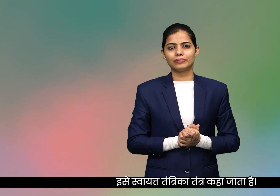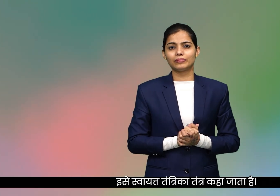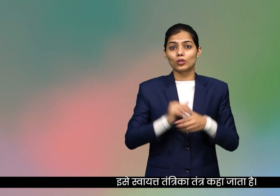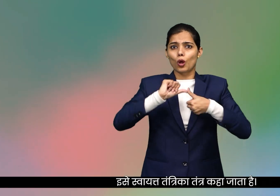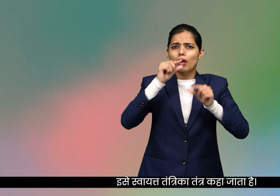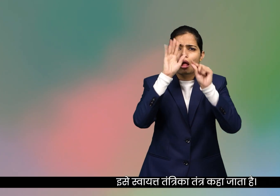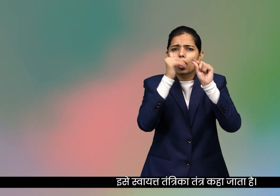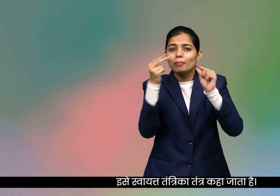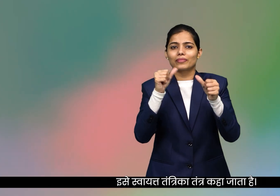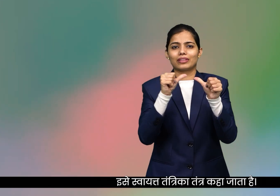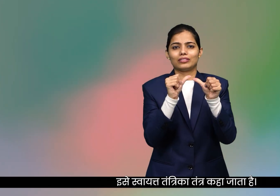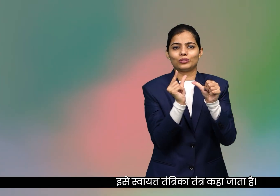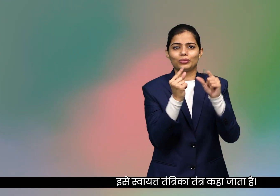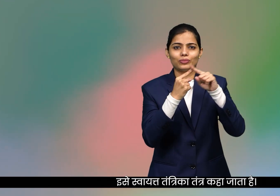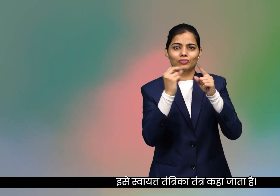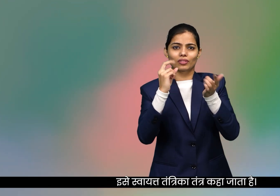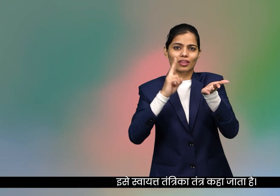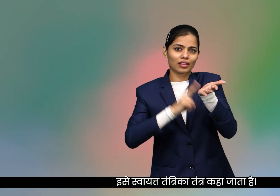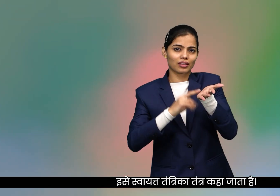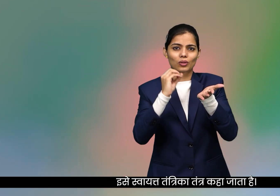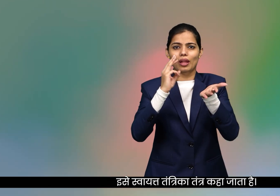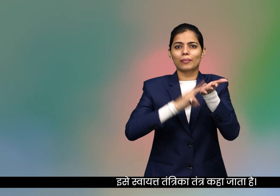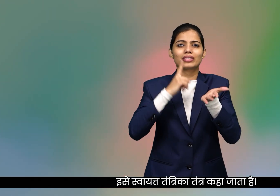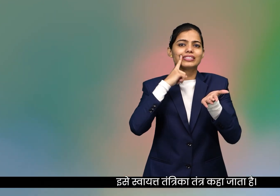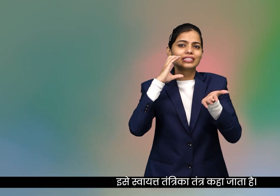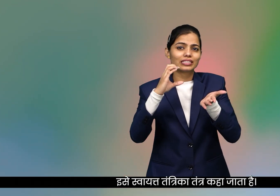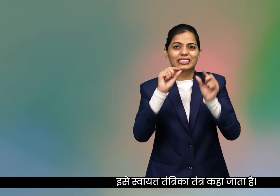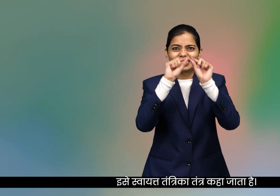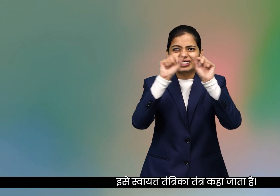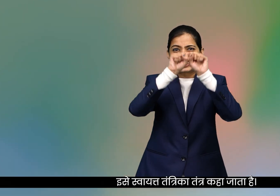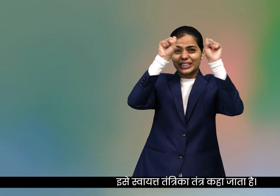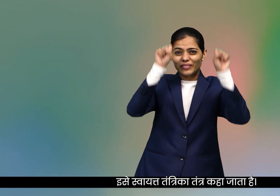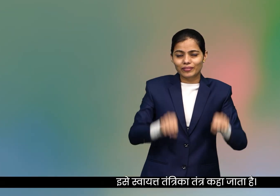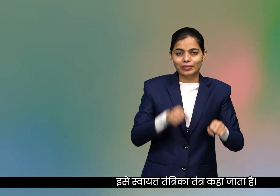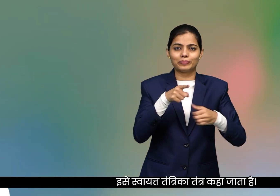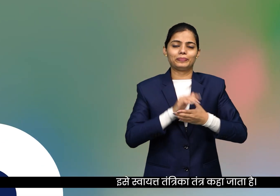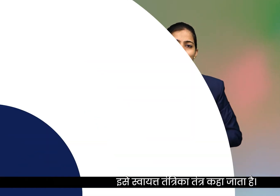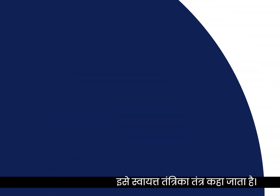इसे स्वायत्त तंत्रिका तंत्र कहा जाता है।